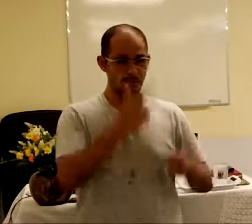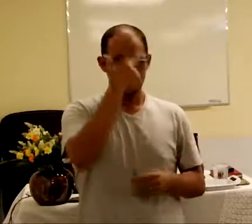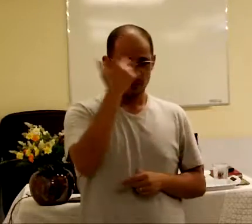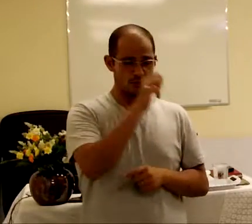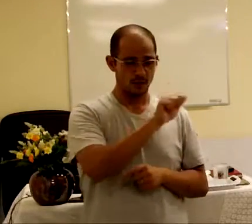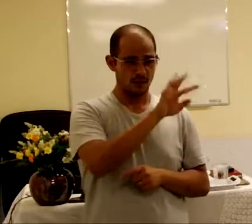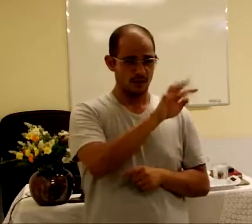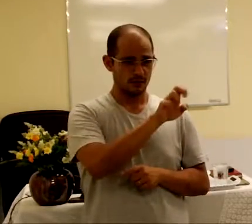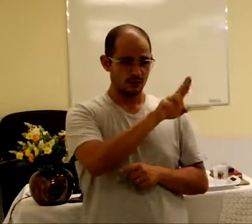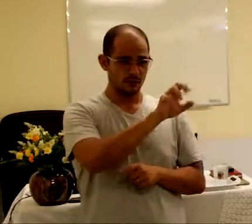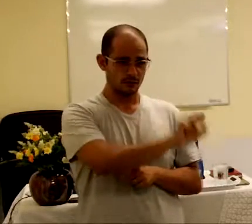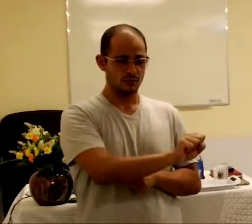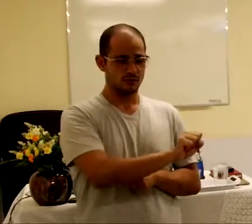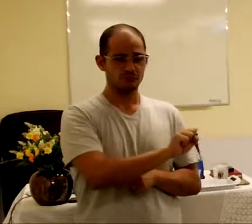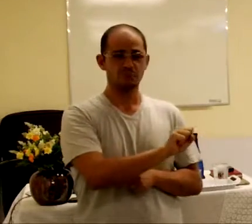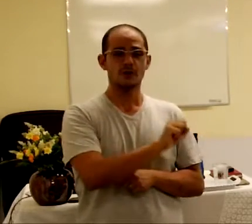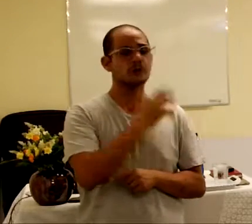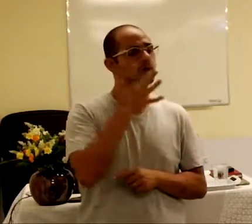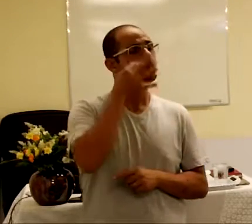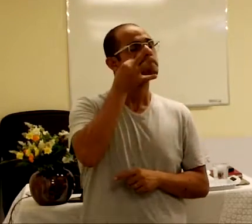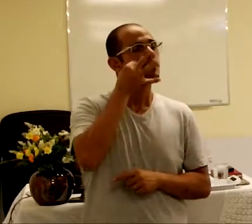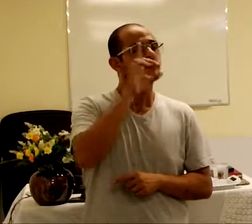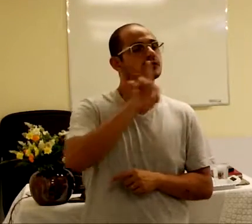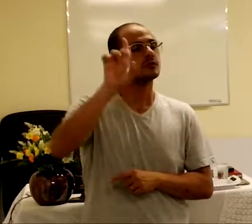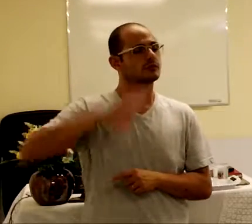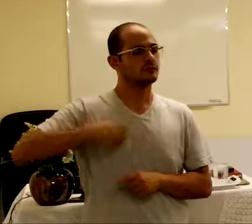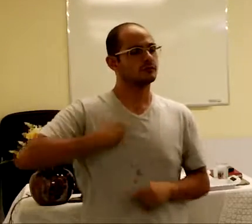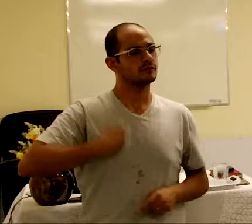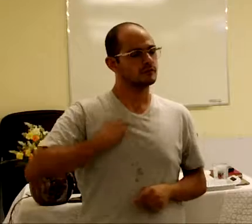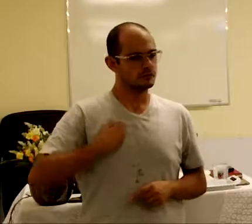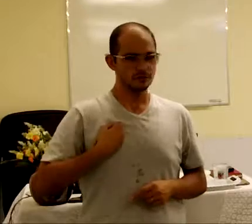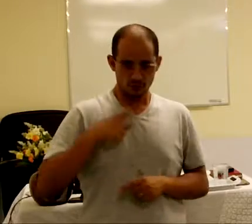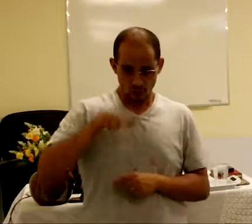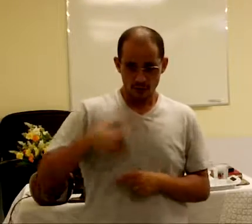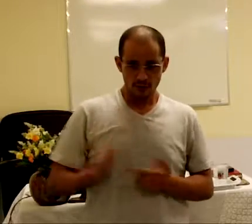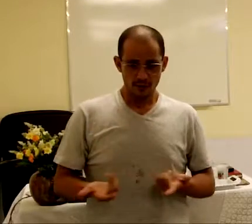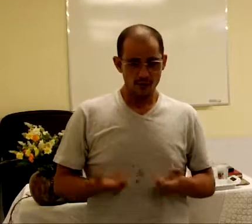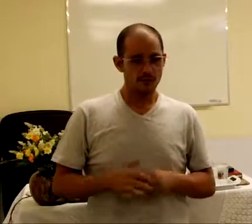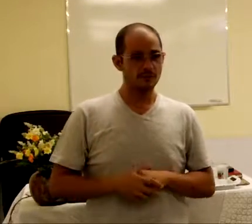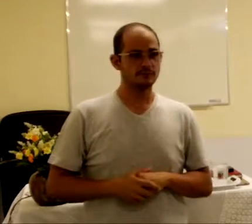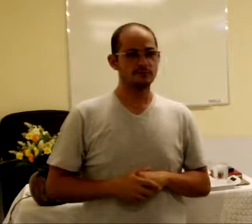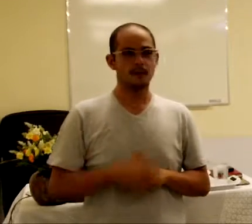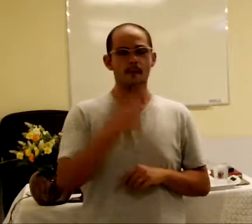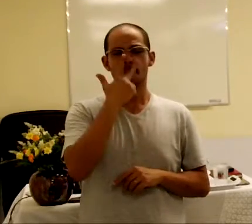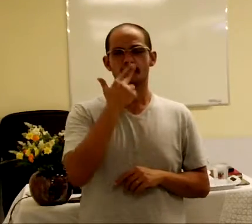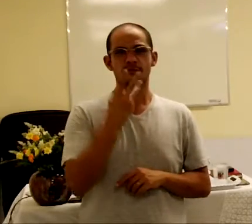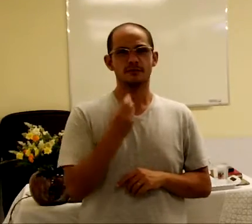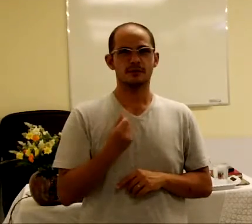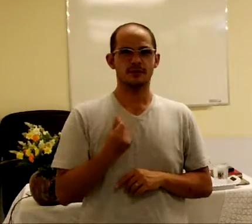essa discussão. Prove que Deus existe. Não é assim? Me prove que Deus existe. É quase um